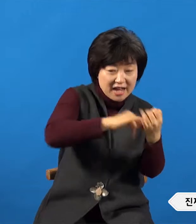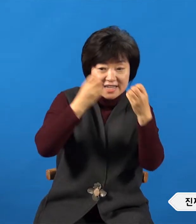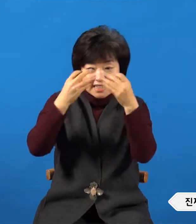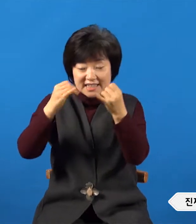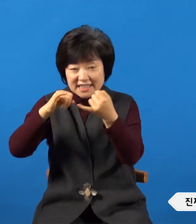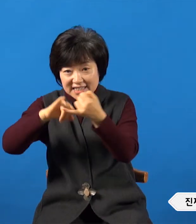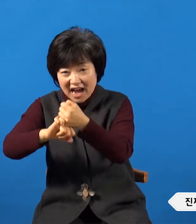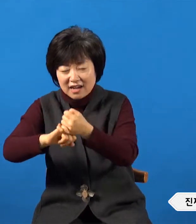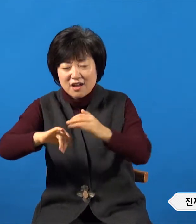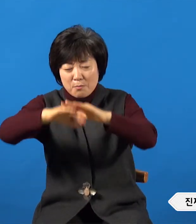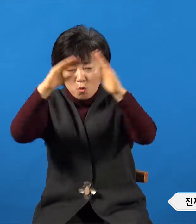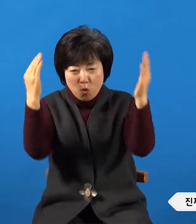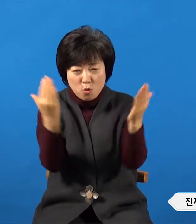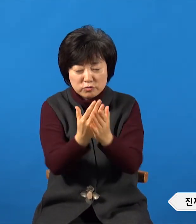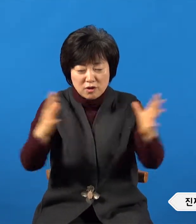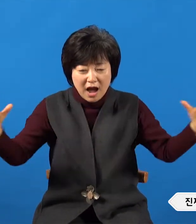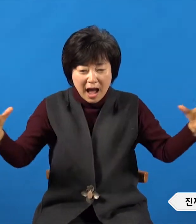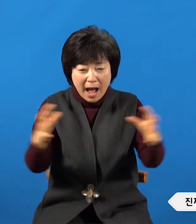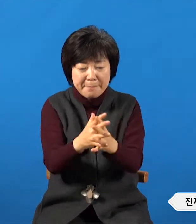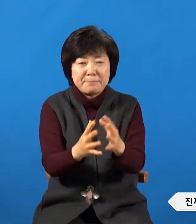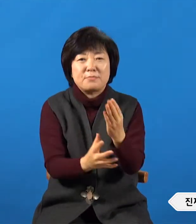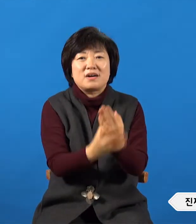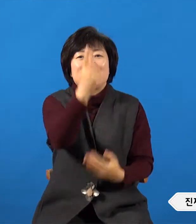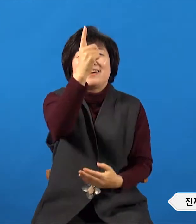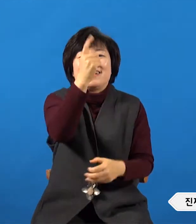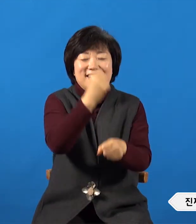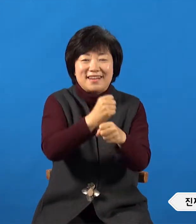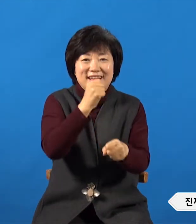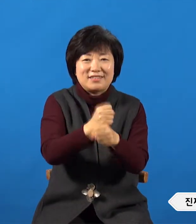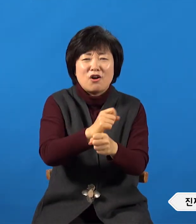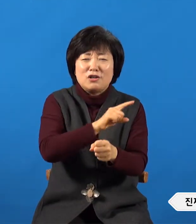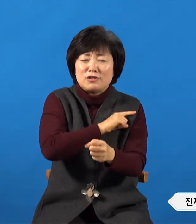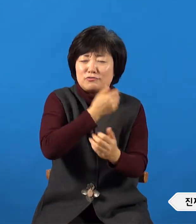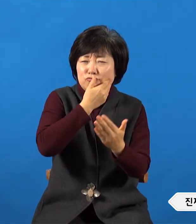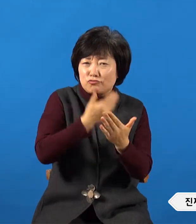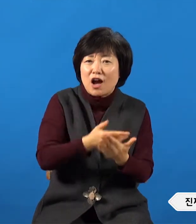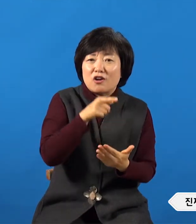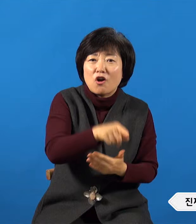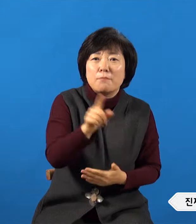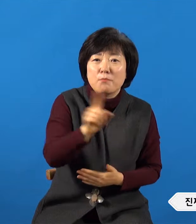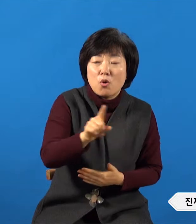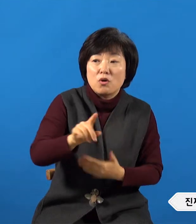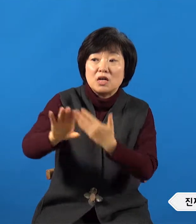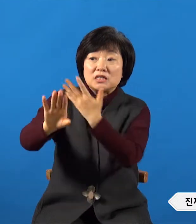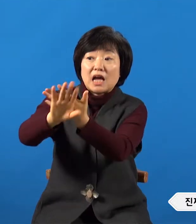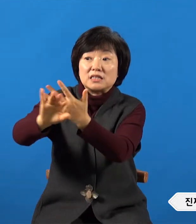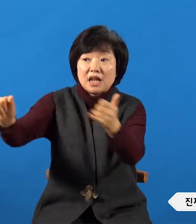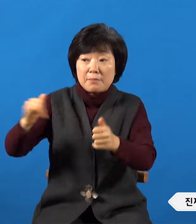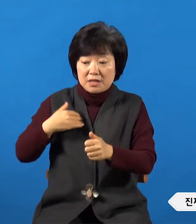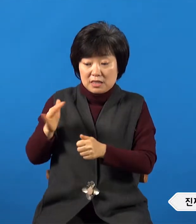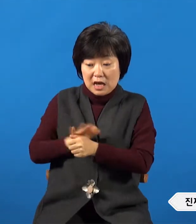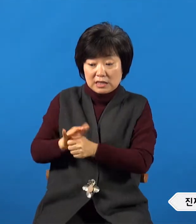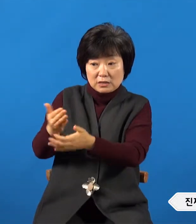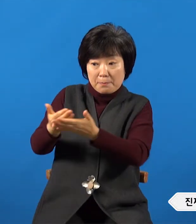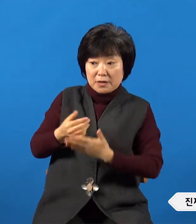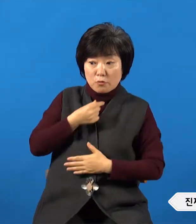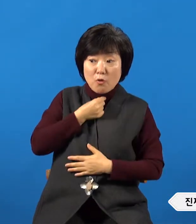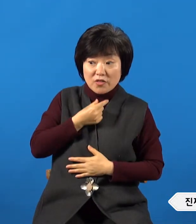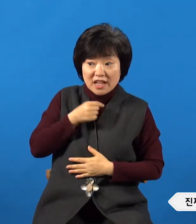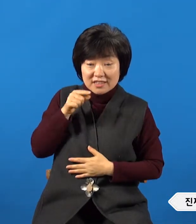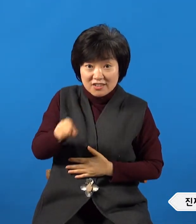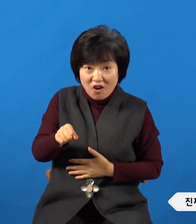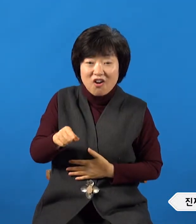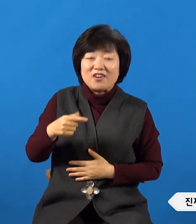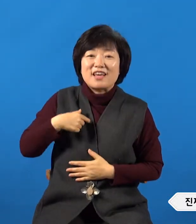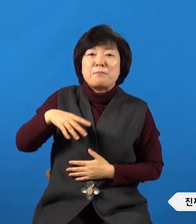정말 중요한 것이라고 말씀하시는 겁니다. 무엇이라고 말씀합니까? 남에게 대접을 받고자 하는 대로